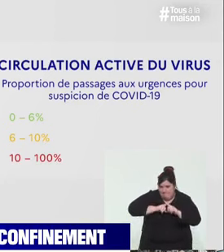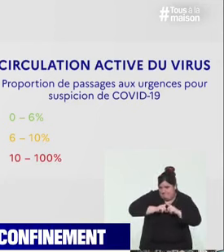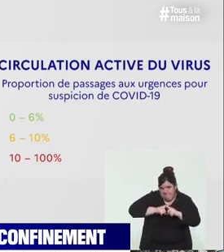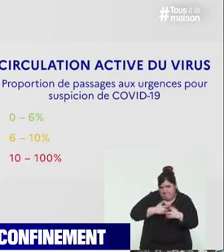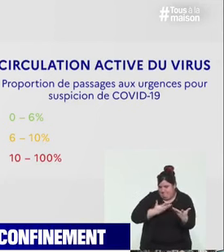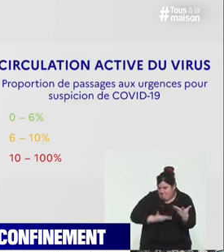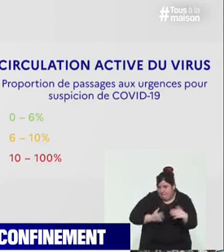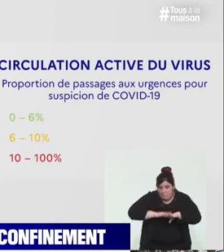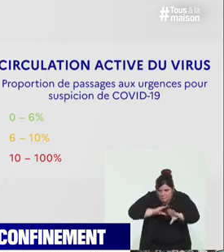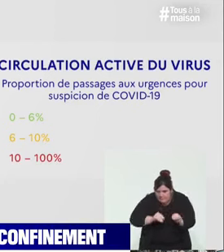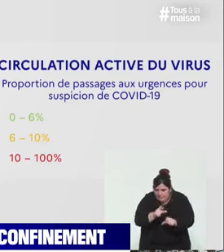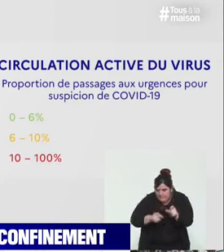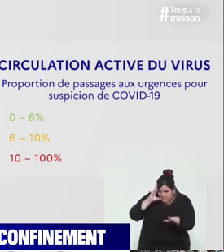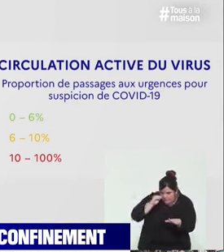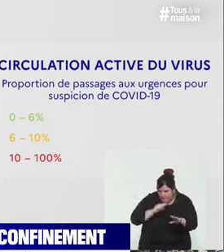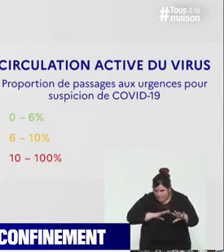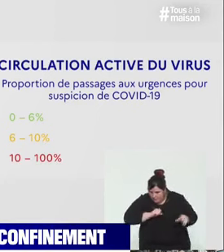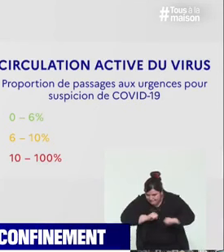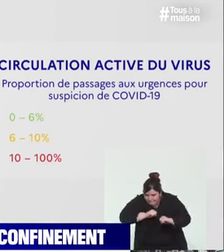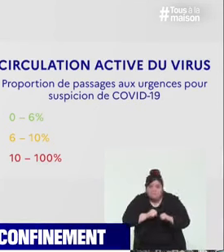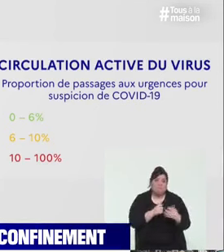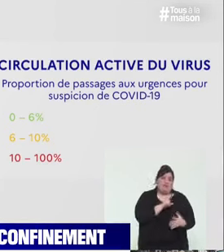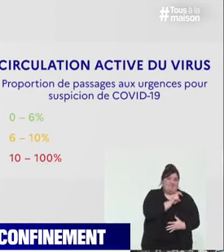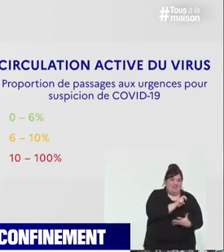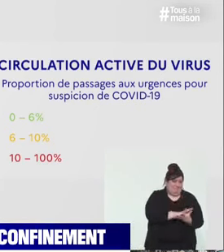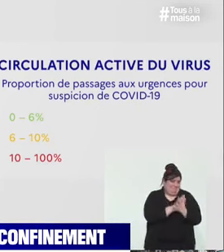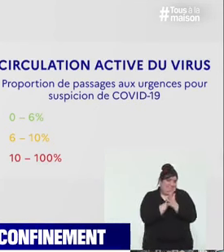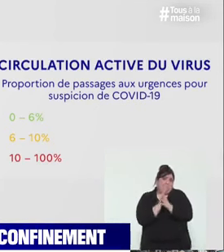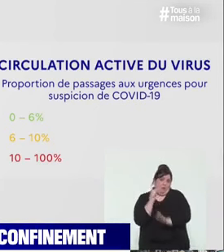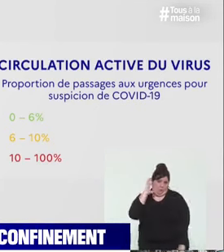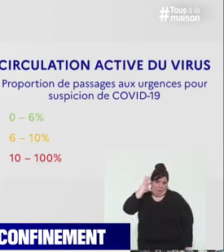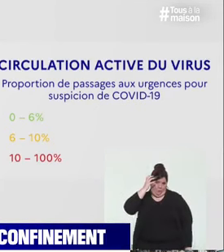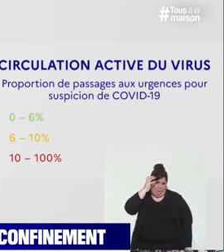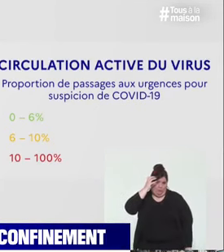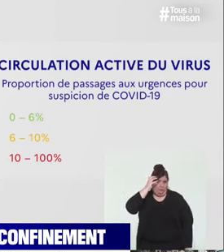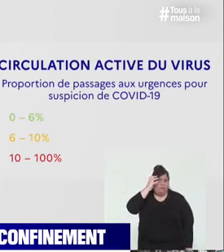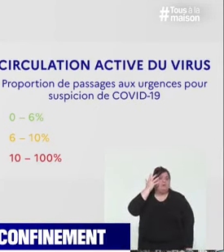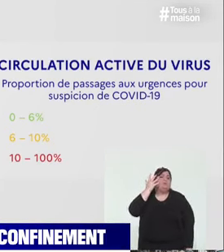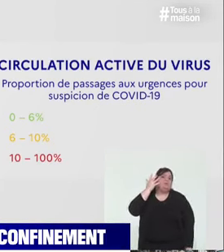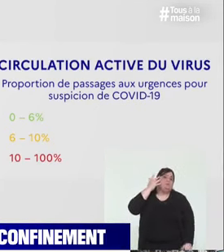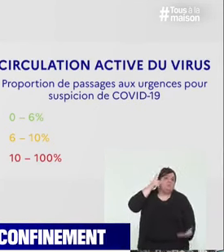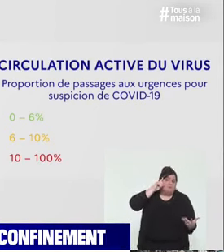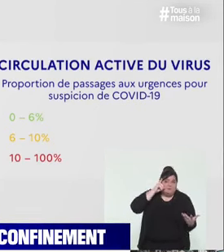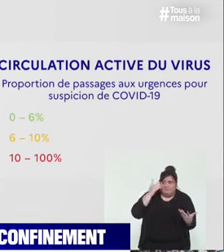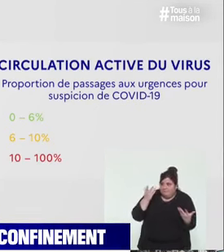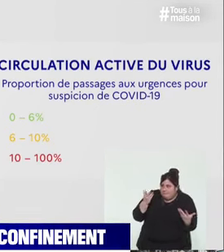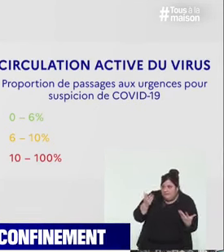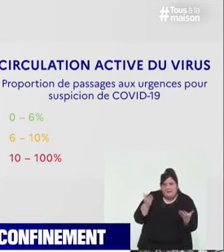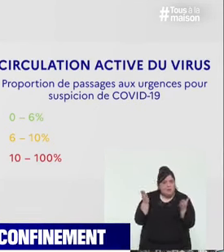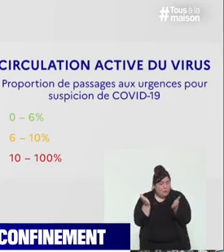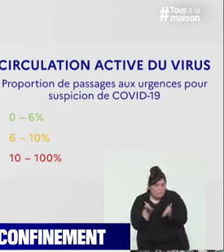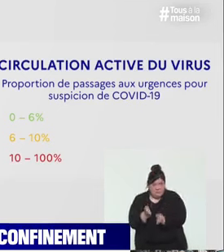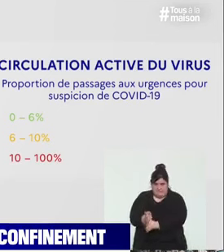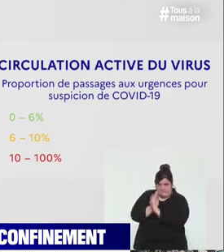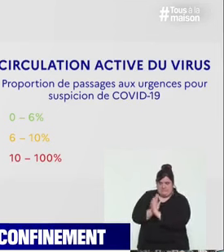passe du vert à l'orange, mais vous savez que dans l'Oise, où il y a eu d'importants cas groupés, le système hospitalier est toujours sous tension et